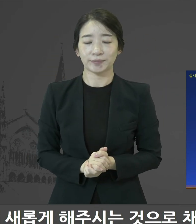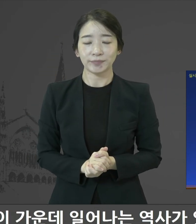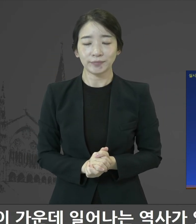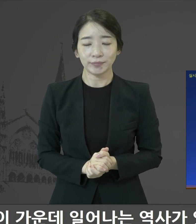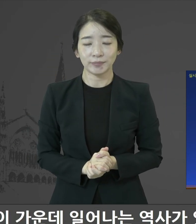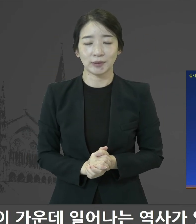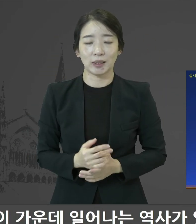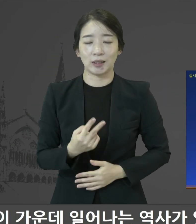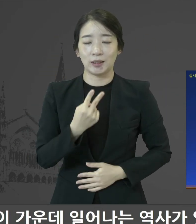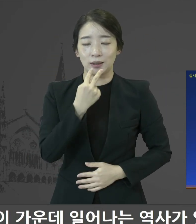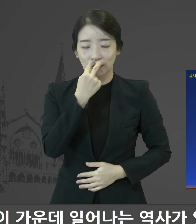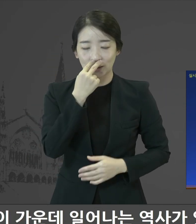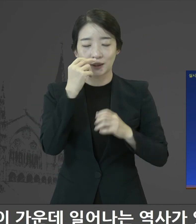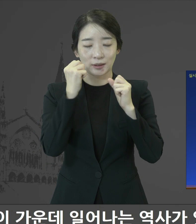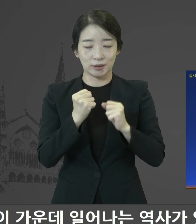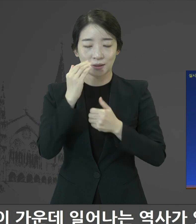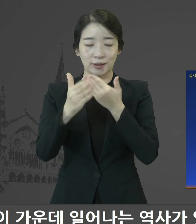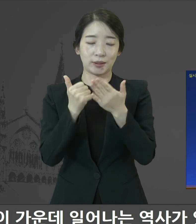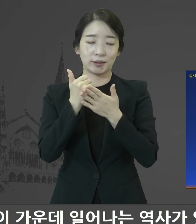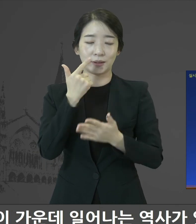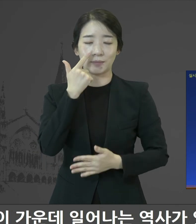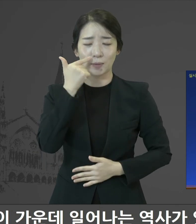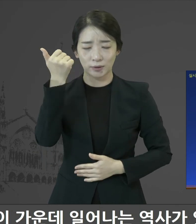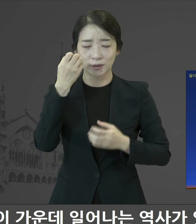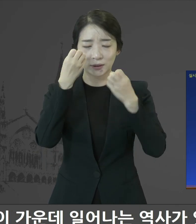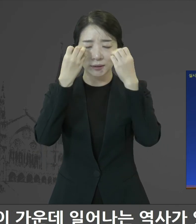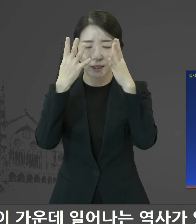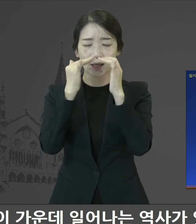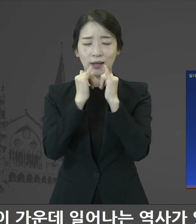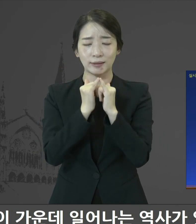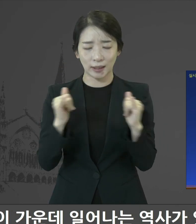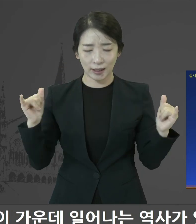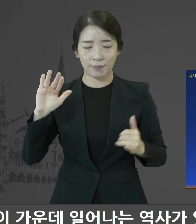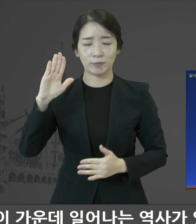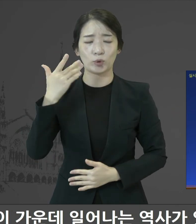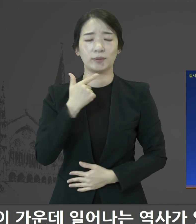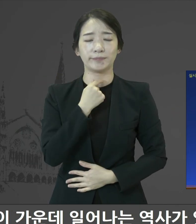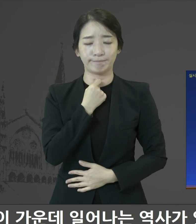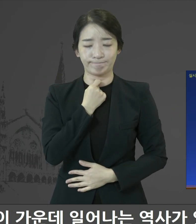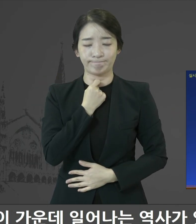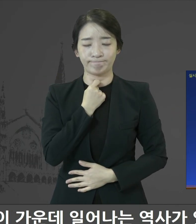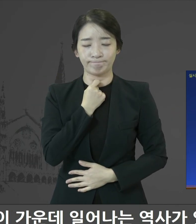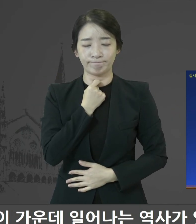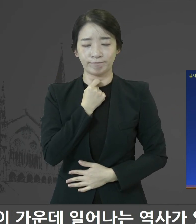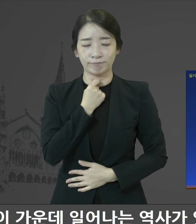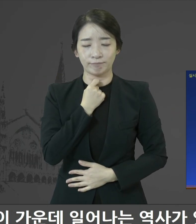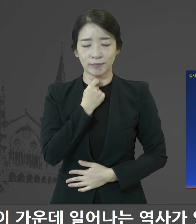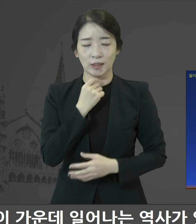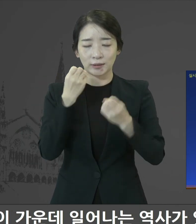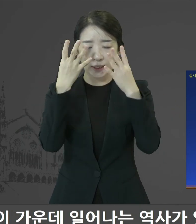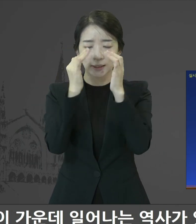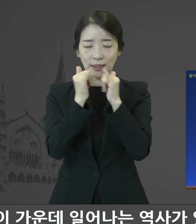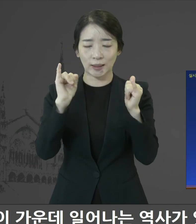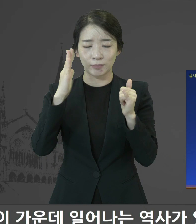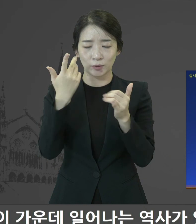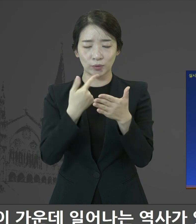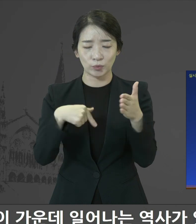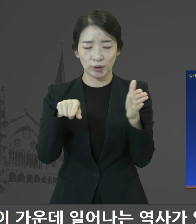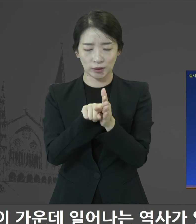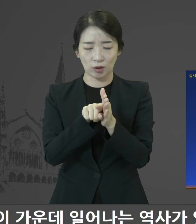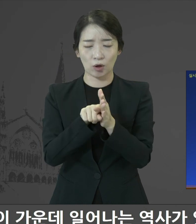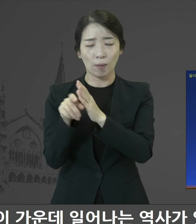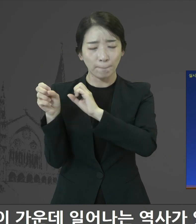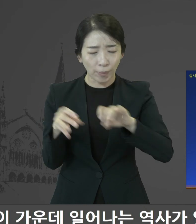아버지 하나님, 새 사람이 되기를 간절히 소망합니다. 그러기 위해서 우리가 버려야 될 것